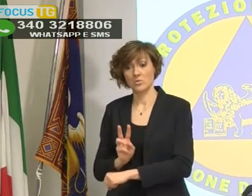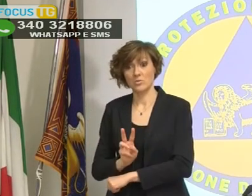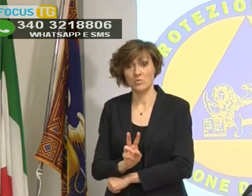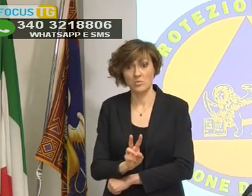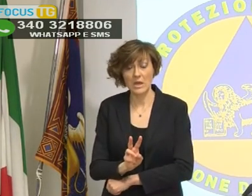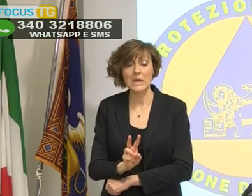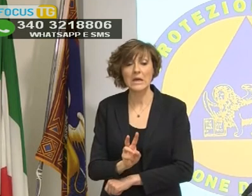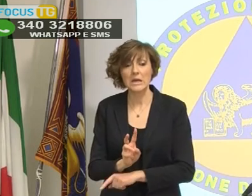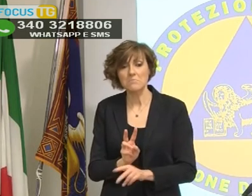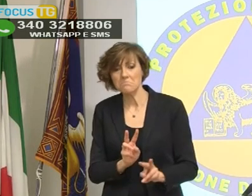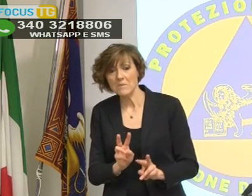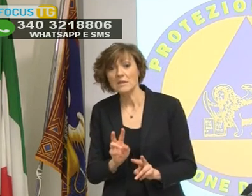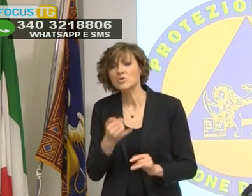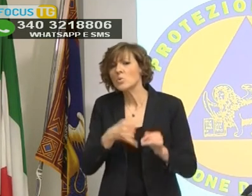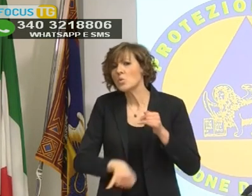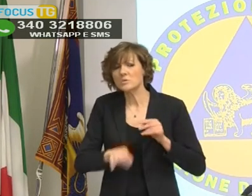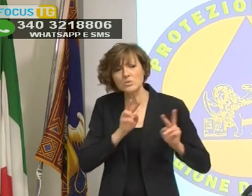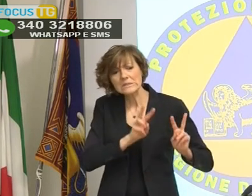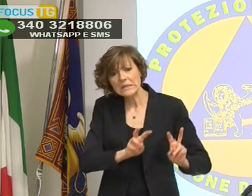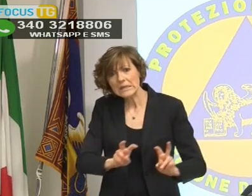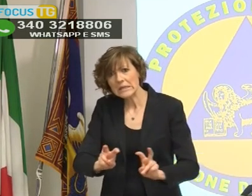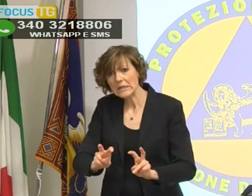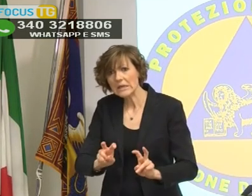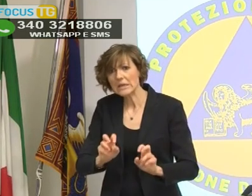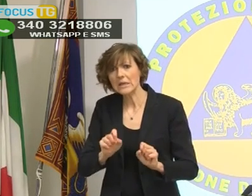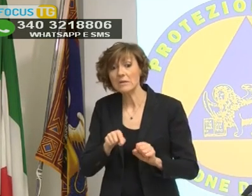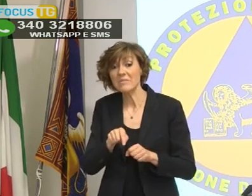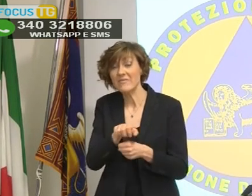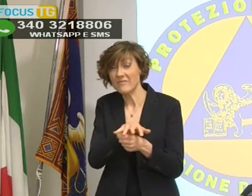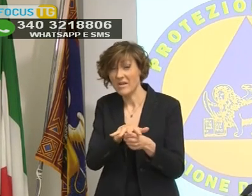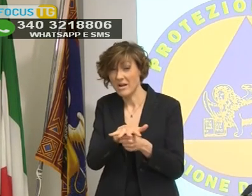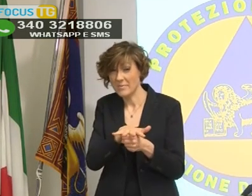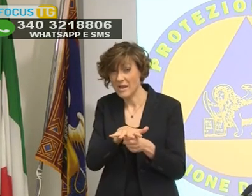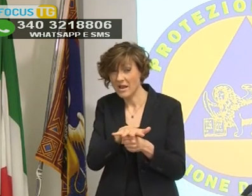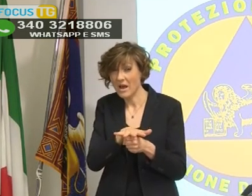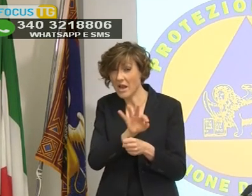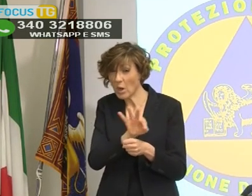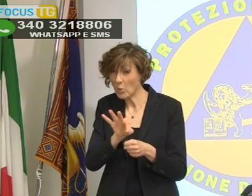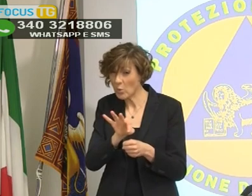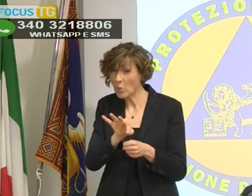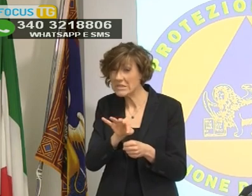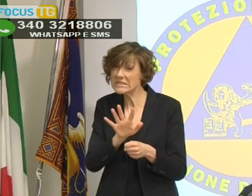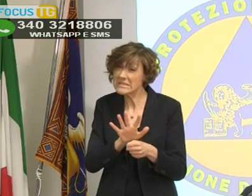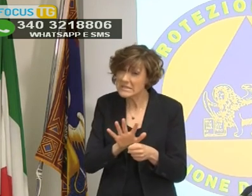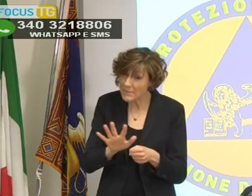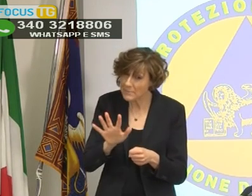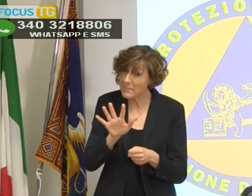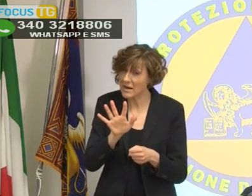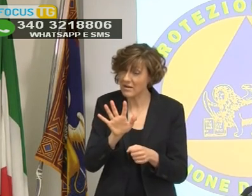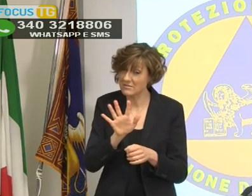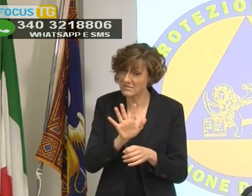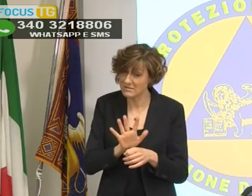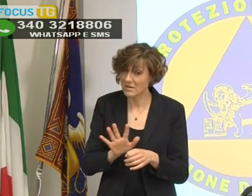un ultimo screening, posso anche dirvelo, tra i familiari, tra alcuni familiari, perché